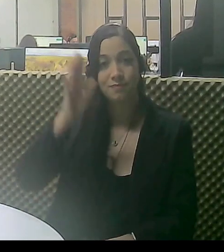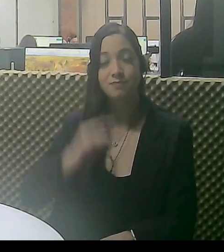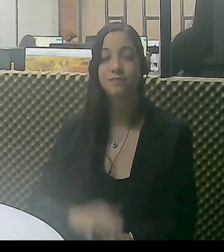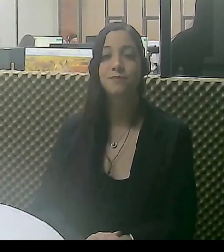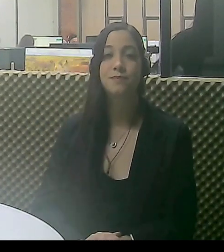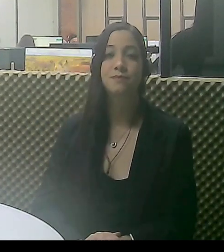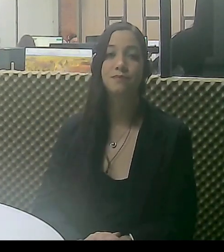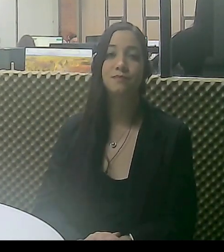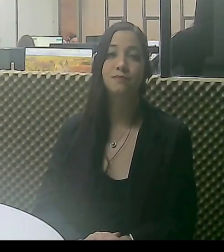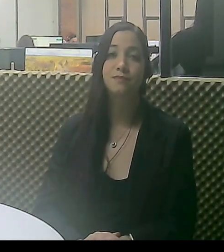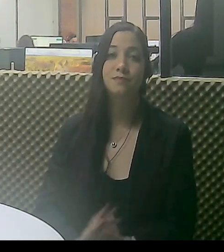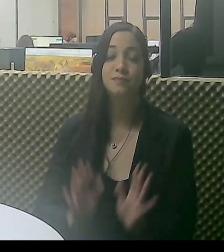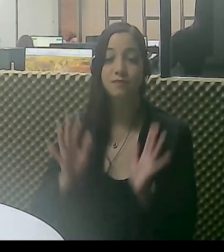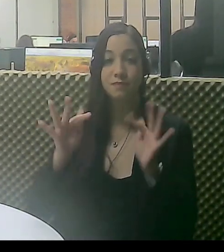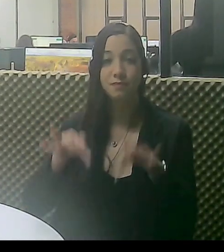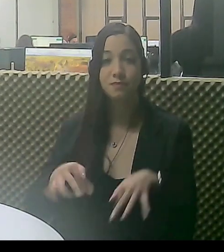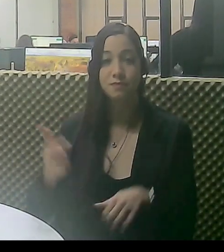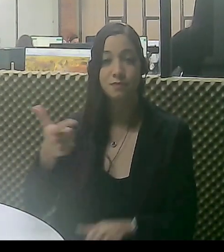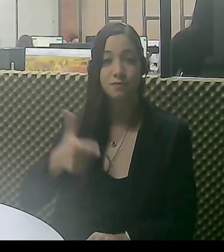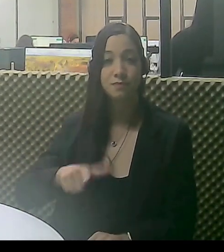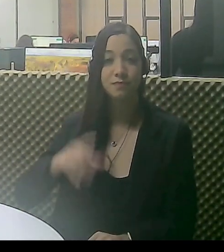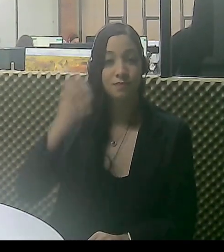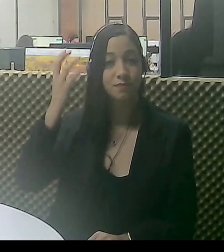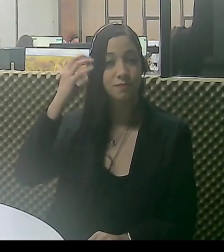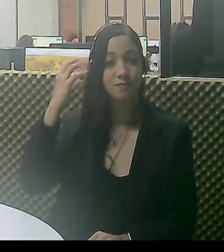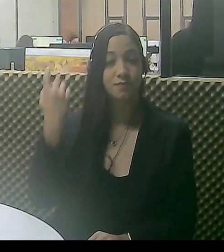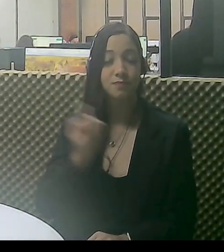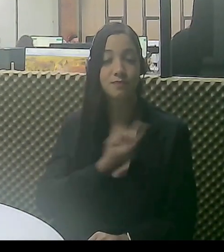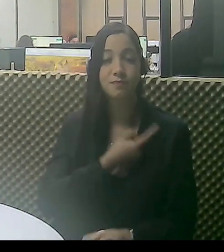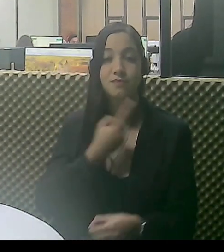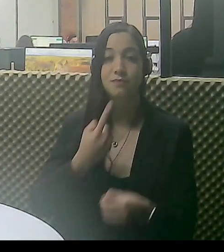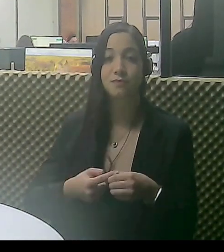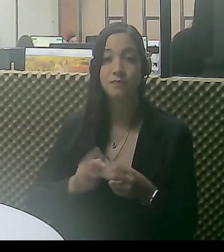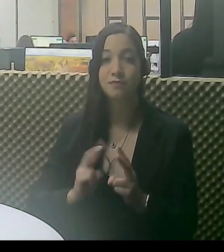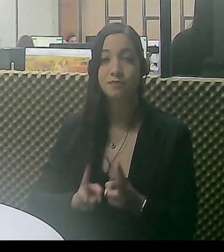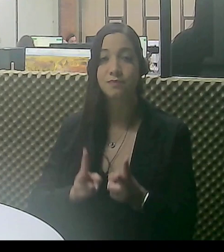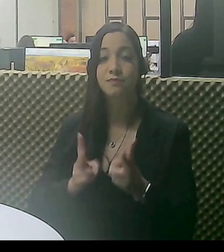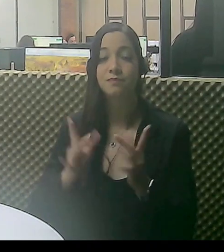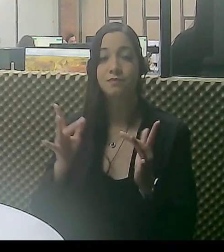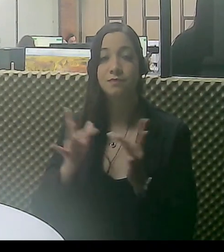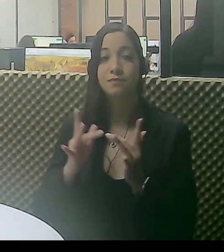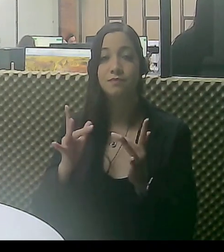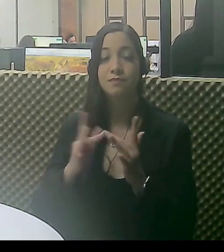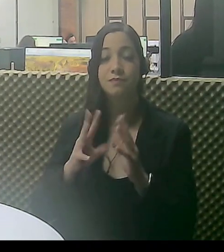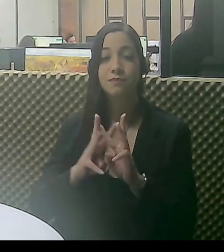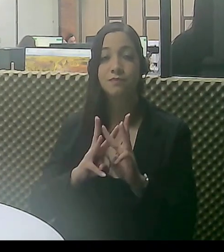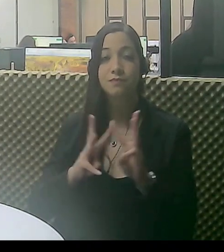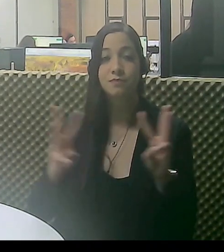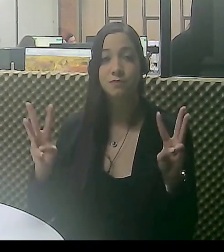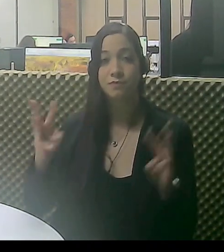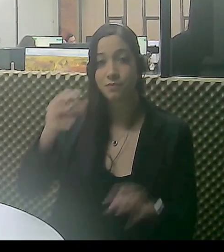Até a próxima. Fica por aqui mais uma edição do programa da Rádio Nossa Cidade.